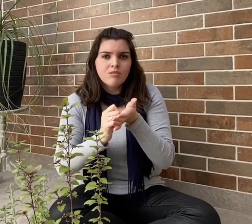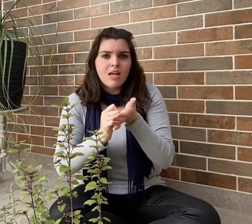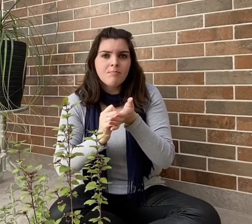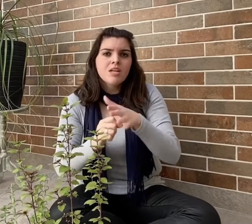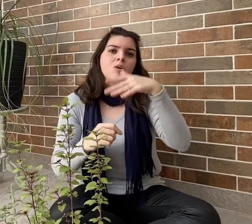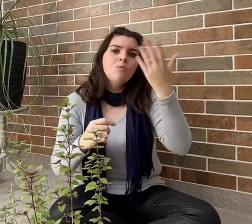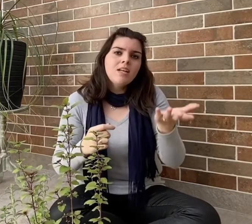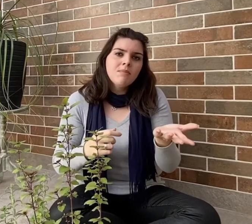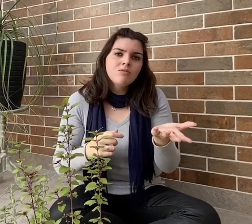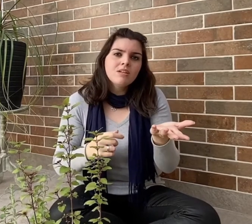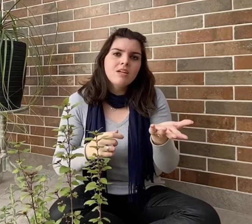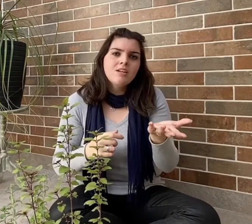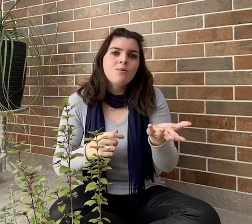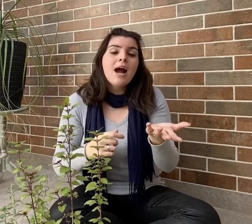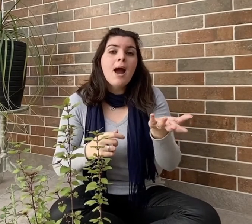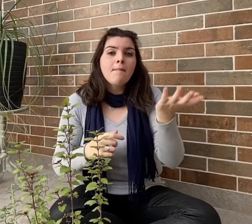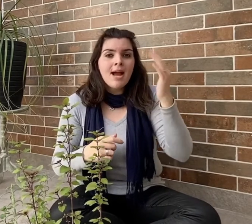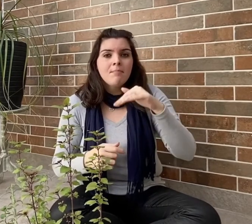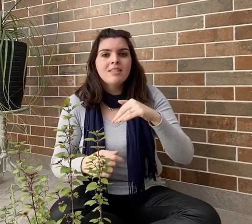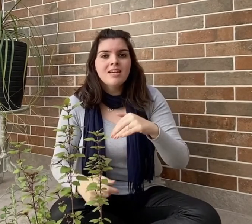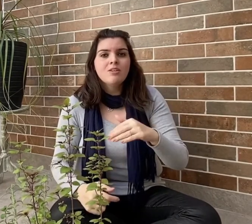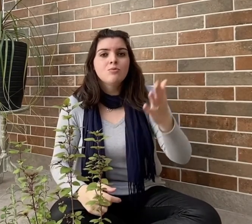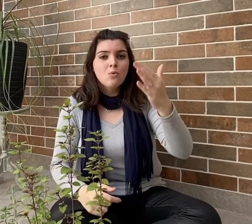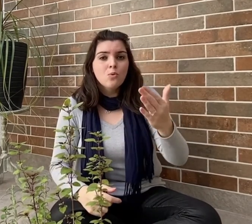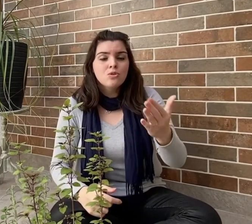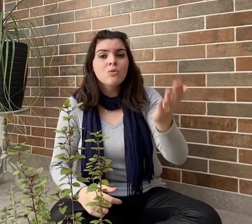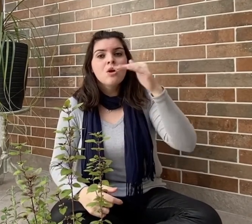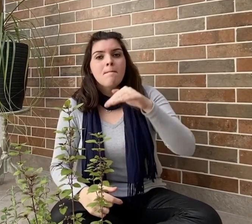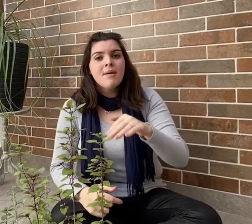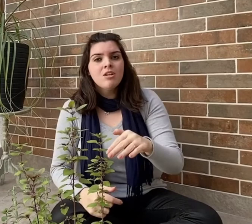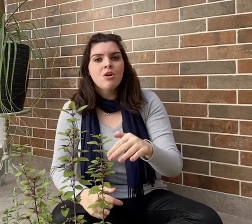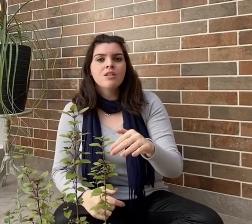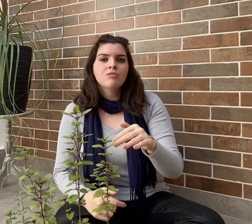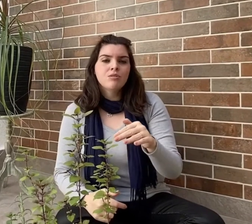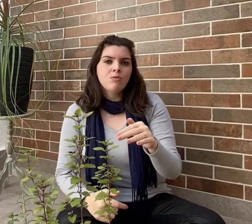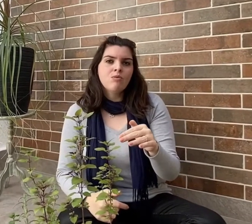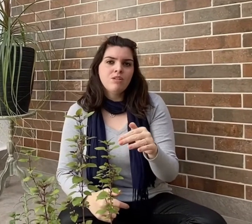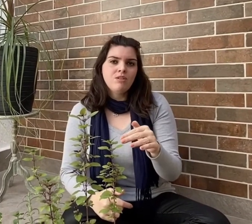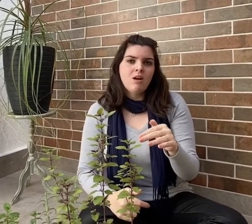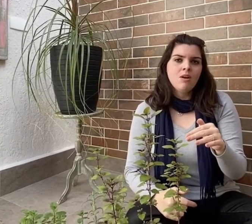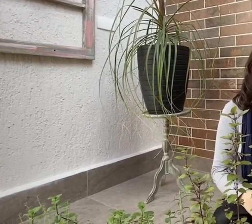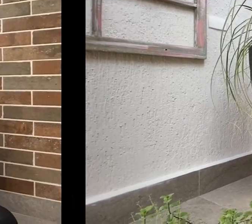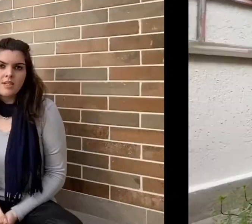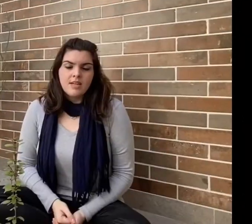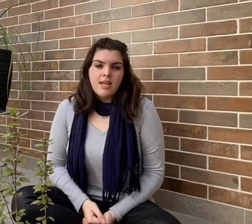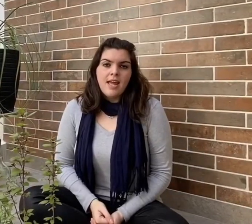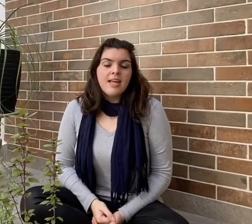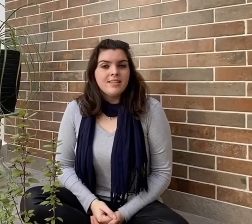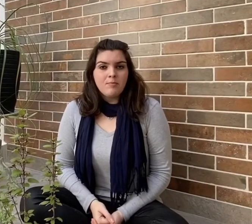lápis, o alimento orgânico acaba tendo um custo menor do que o convencional. Então,